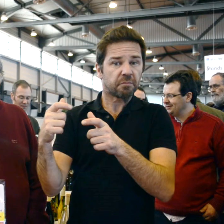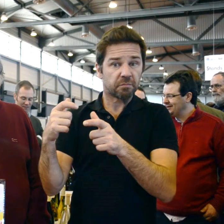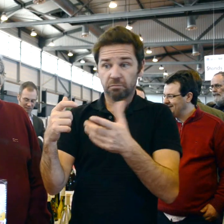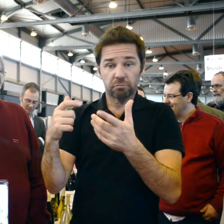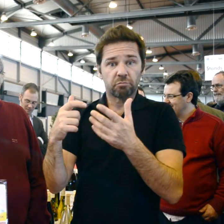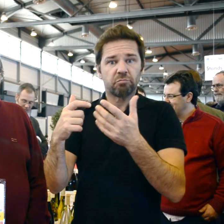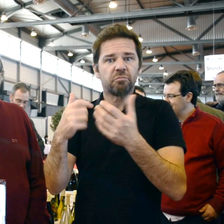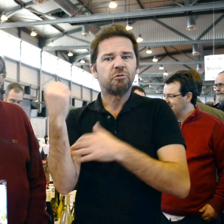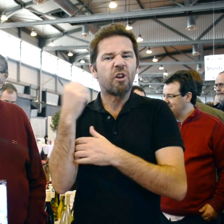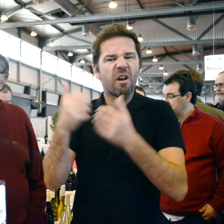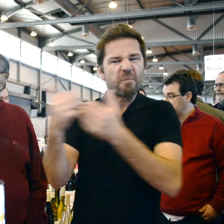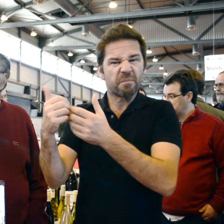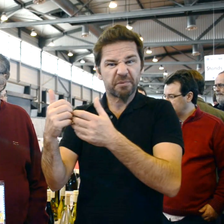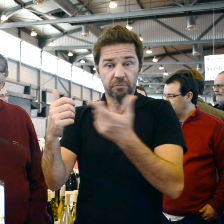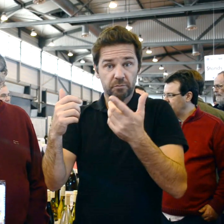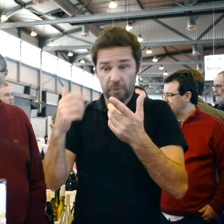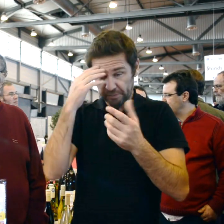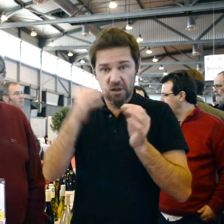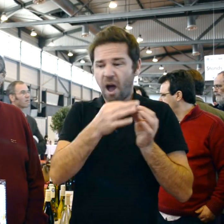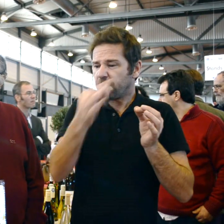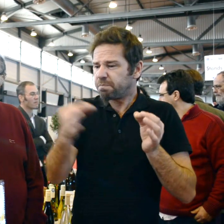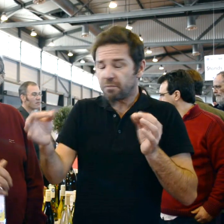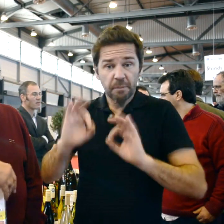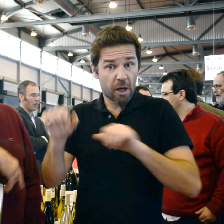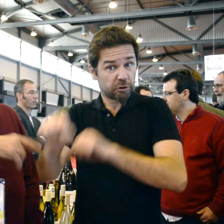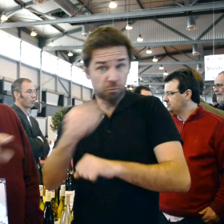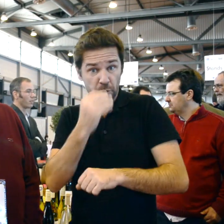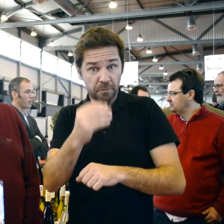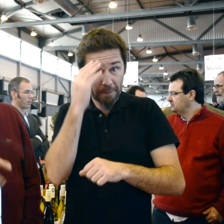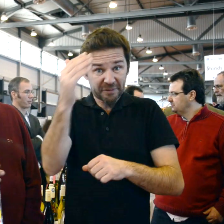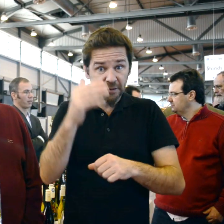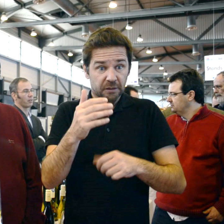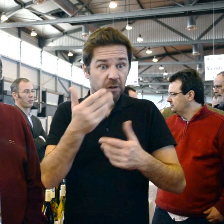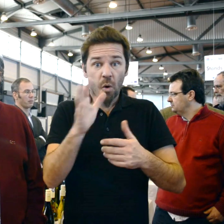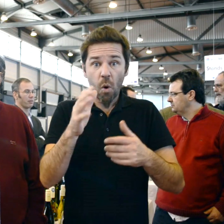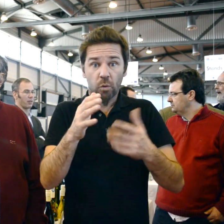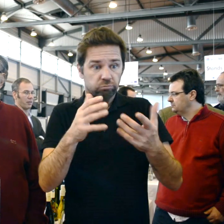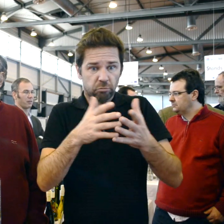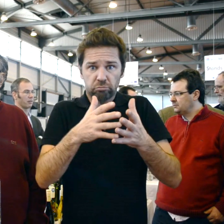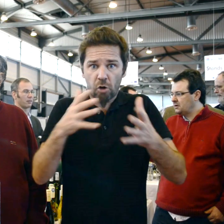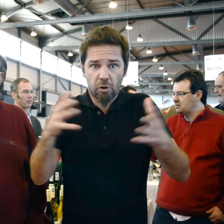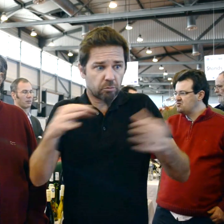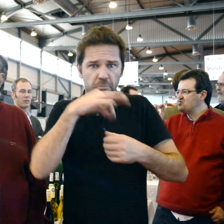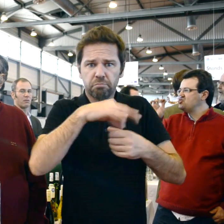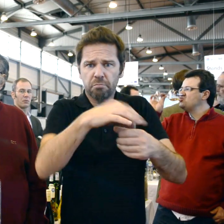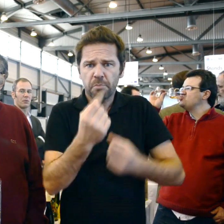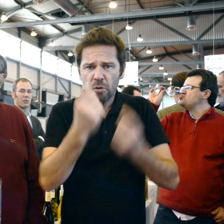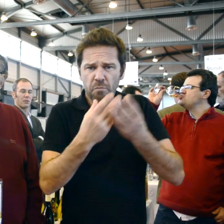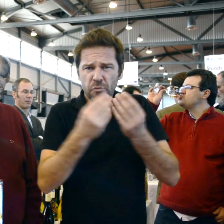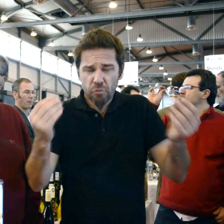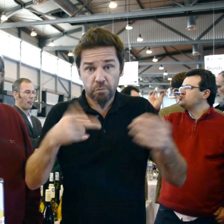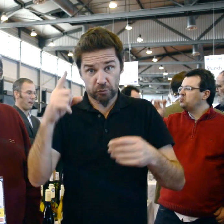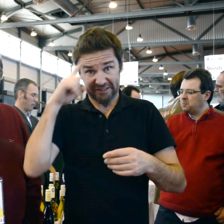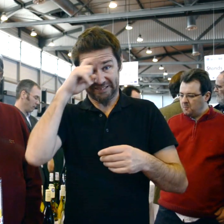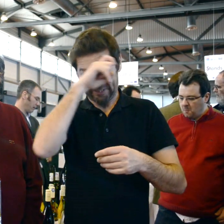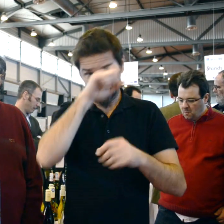peut être résistante. Oui. Et donc, mais si par contre il y a un nombre de sujets très importants, ça va être beaucoup plus délicat. Et donc il